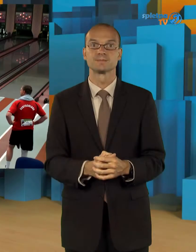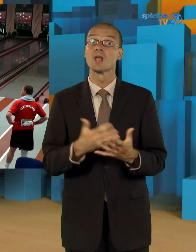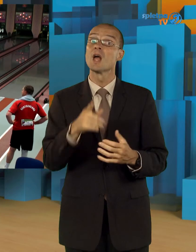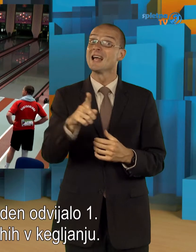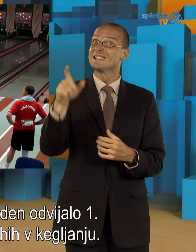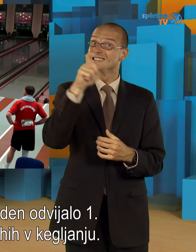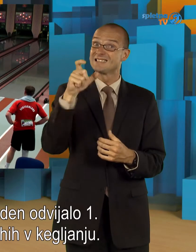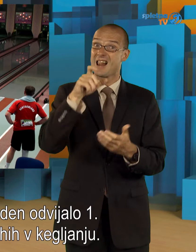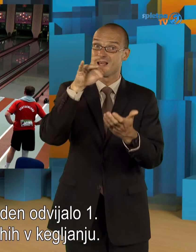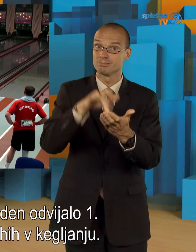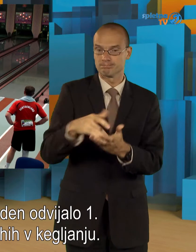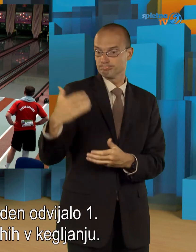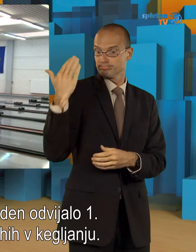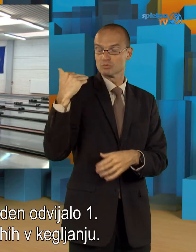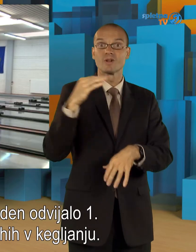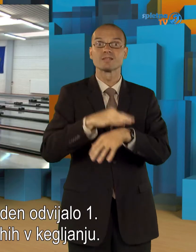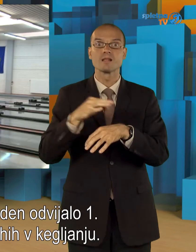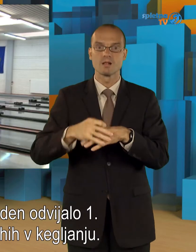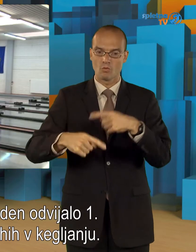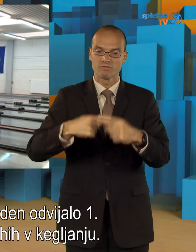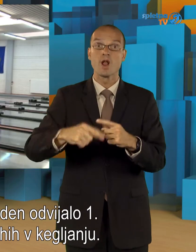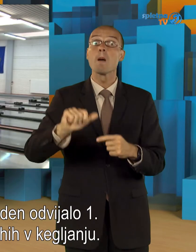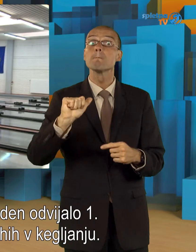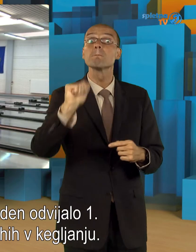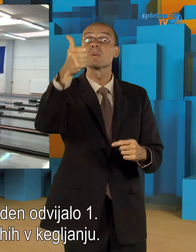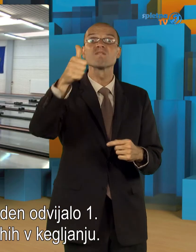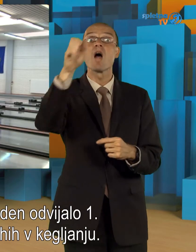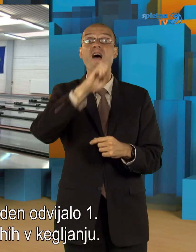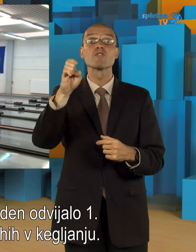V Celju se je prejšnji teden odvijalo prvo evropsko prvenstvo gluhih v kegljanju.